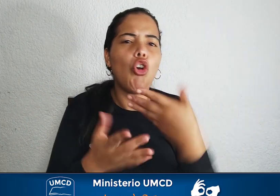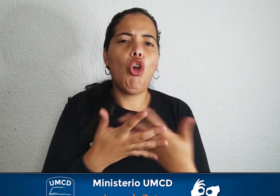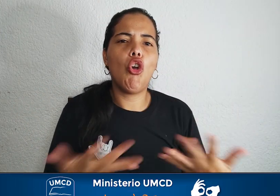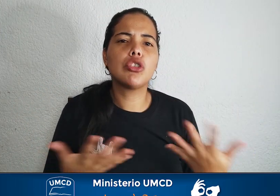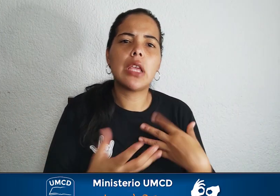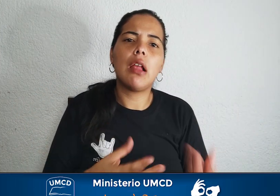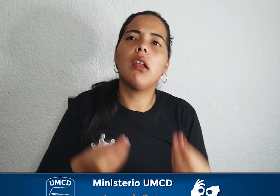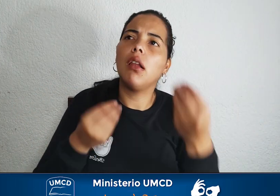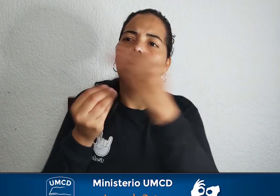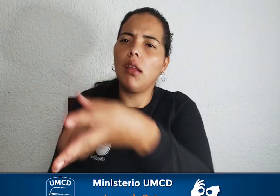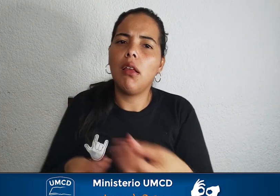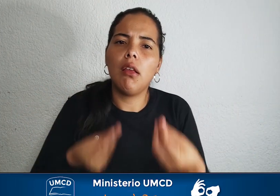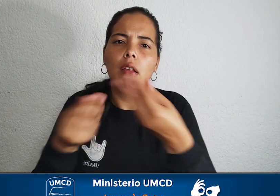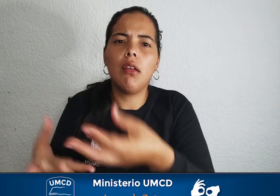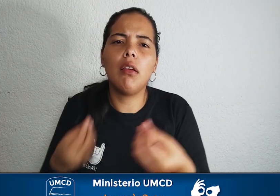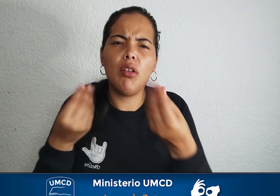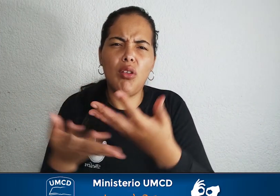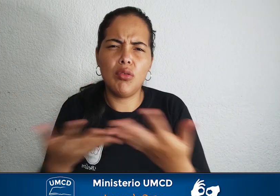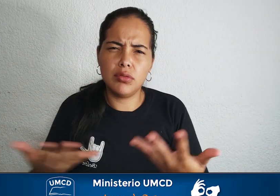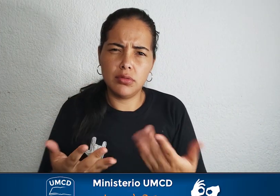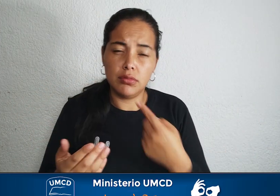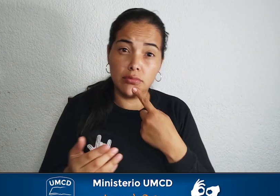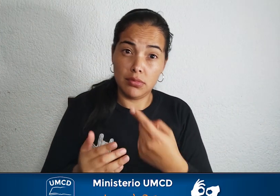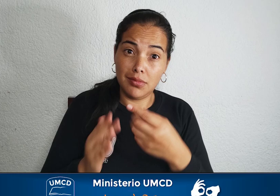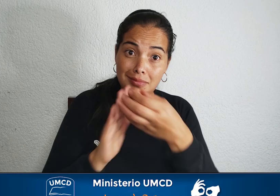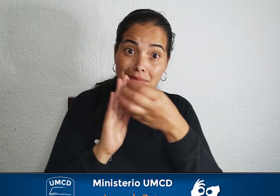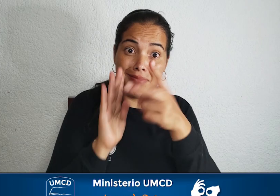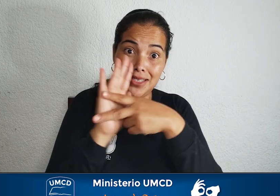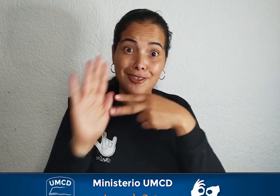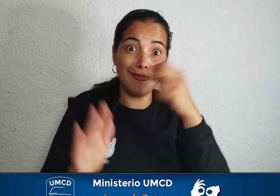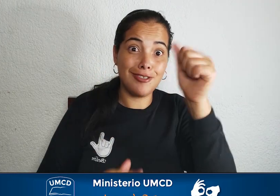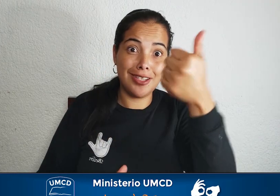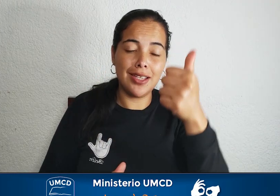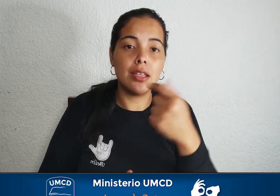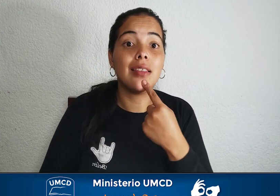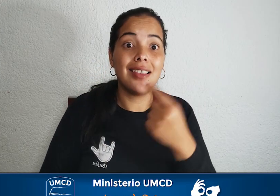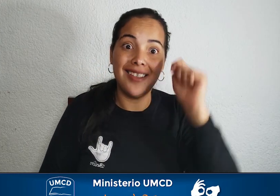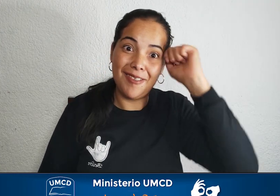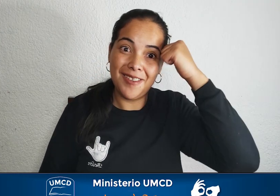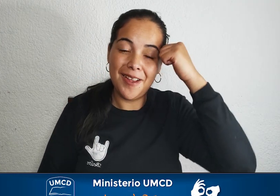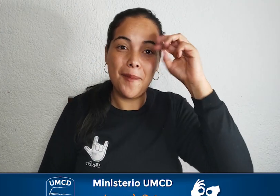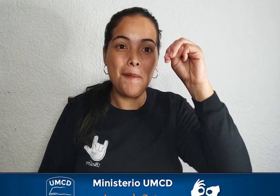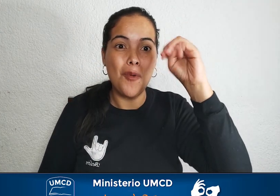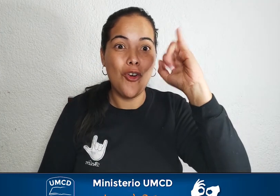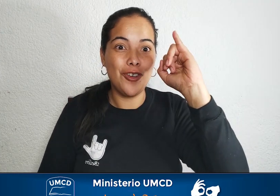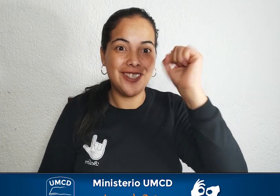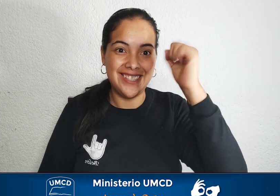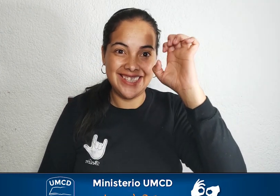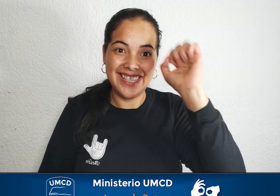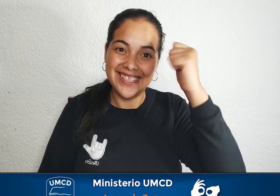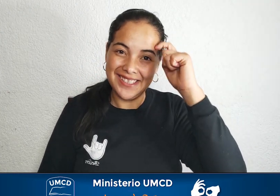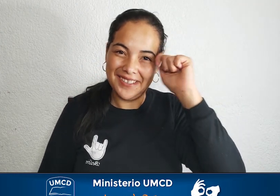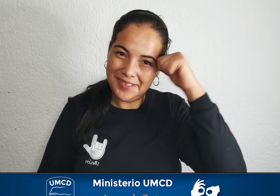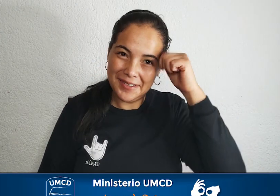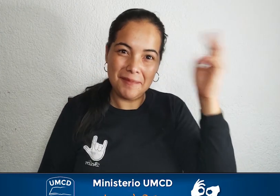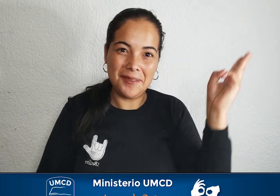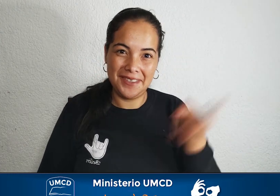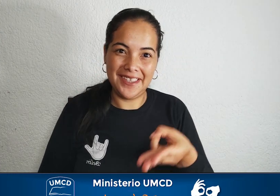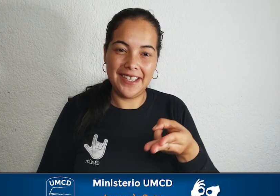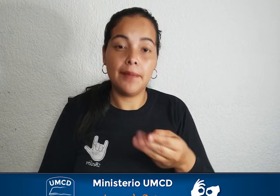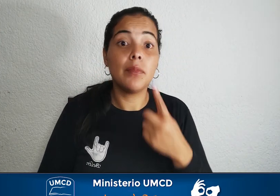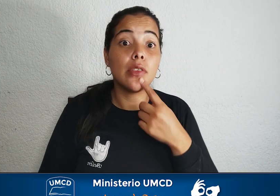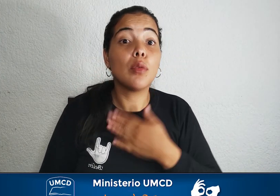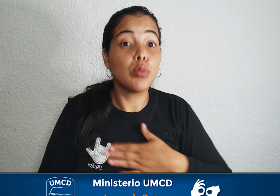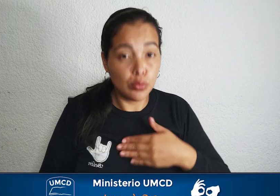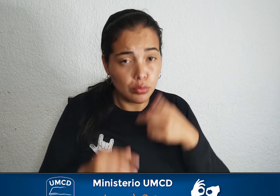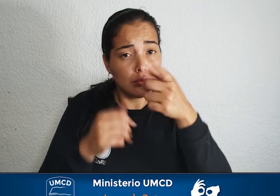tradición humana. Les dice en el versículo 10 de ese pasaje, porque Moisés dijo, honra a tu padre y a tu madre,